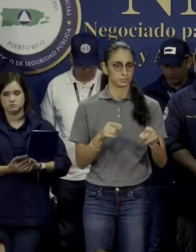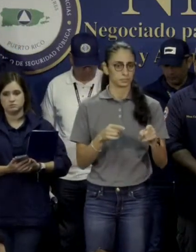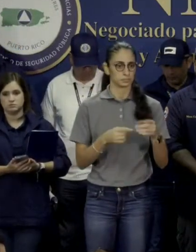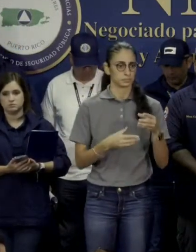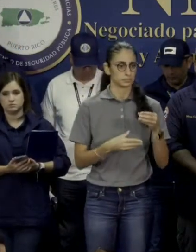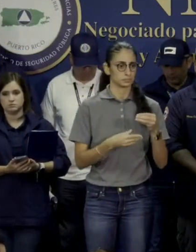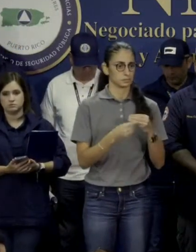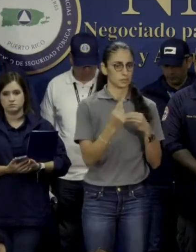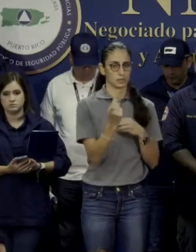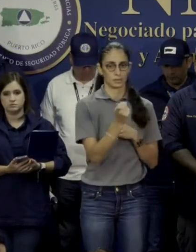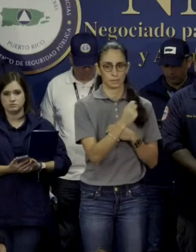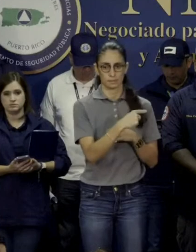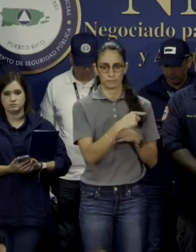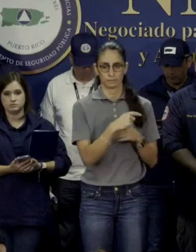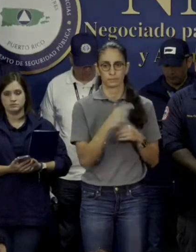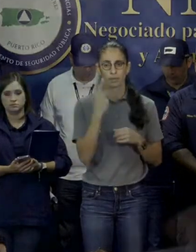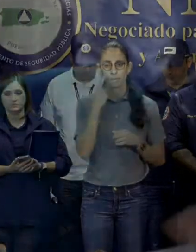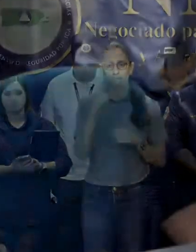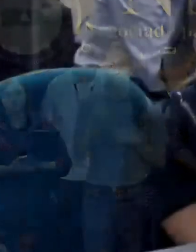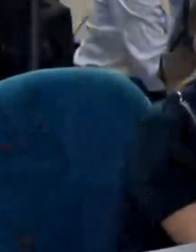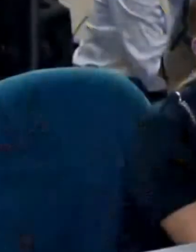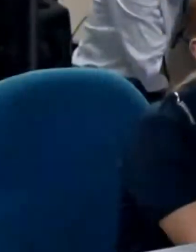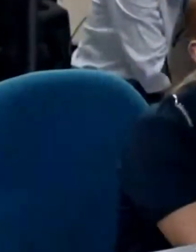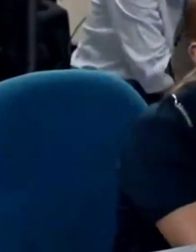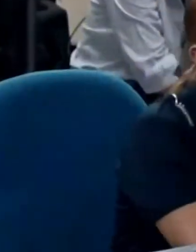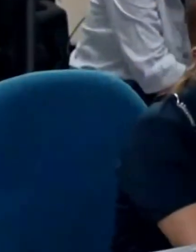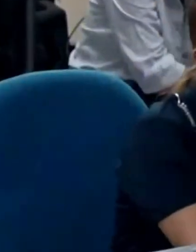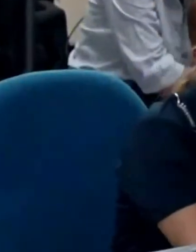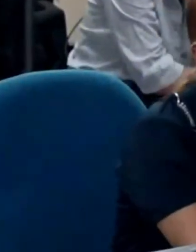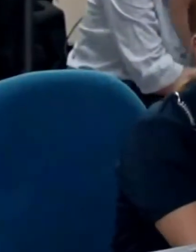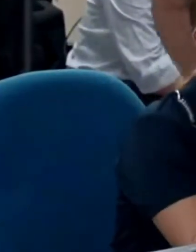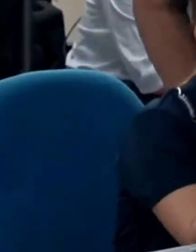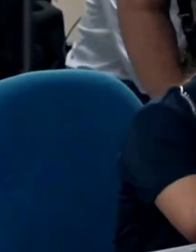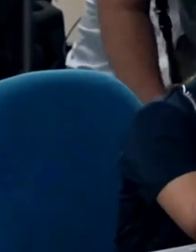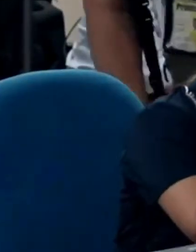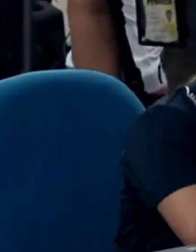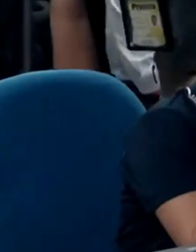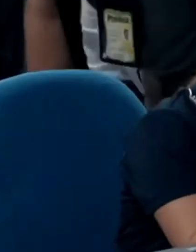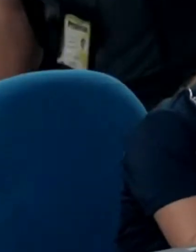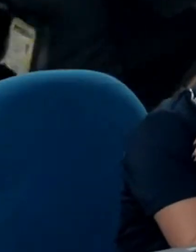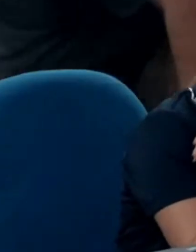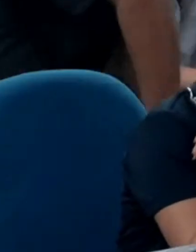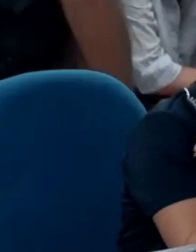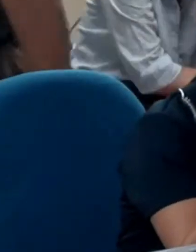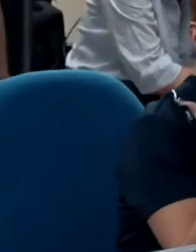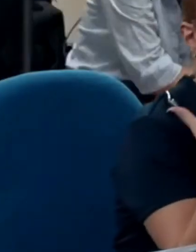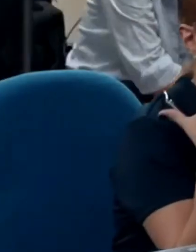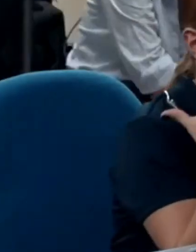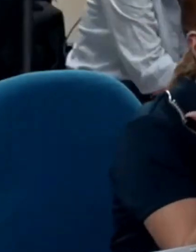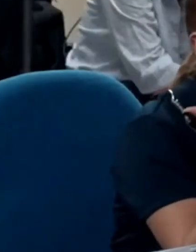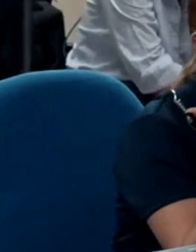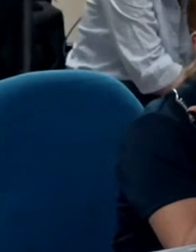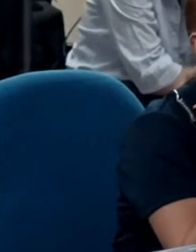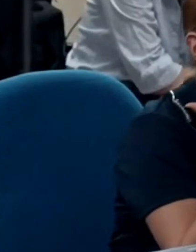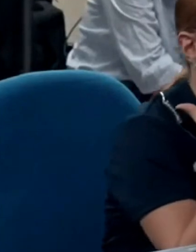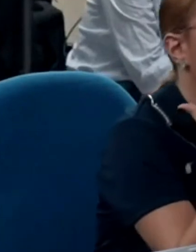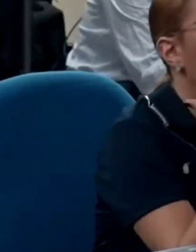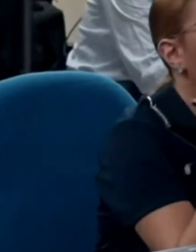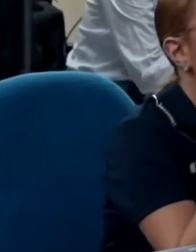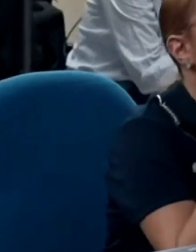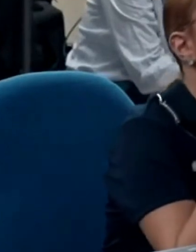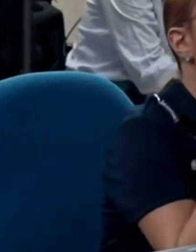la pregunta de la compañera para el de FEMA. En ocasiones anteriores, cuando hemos sufrido el embate de estos